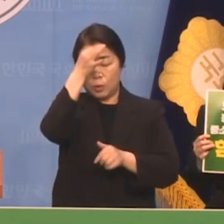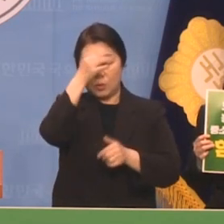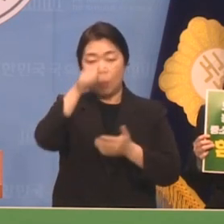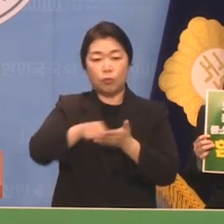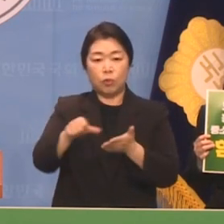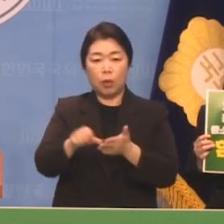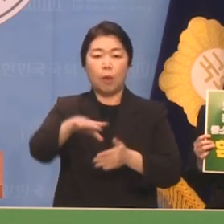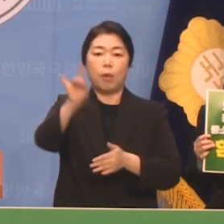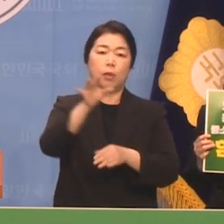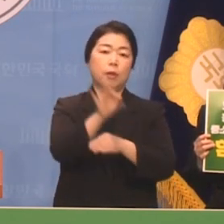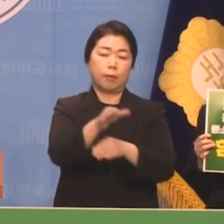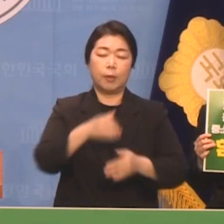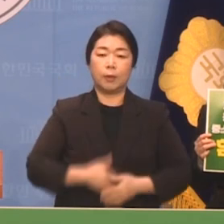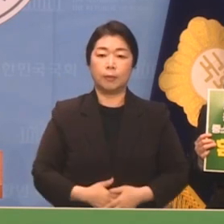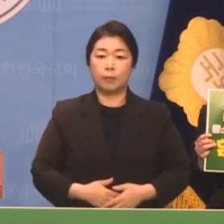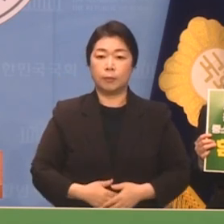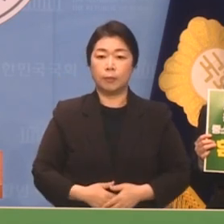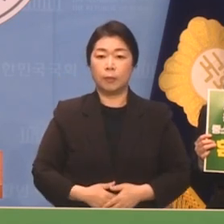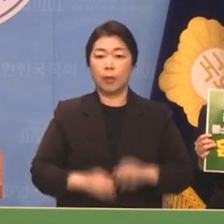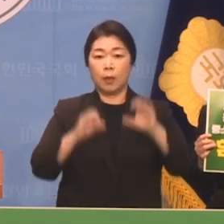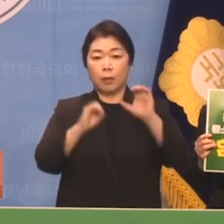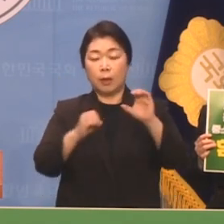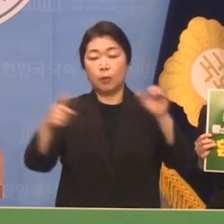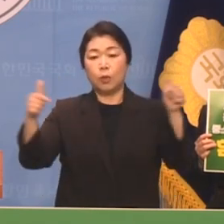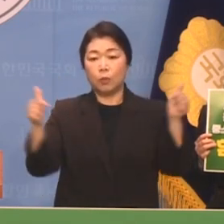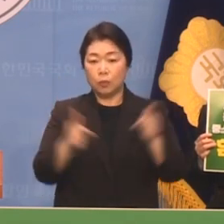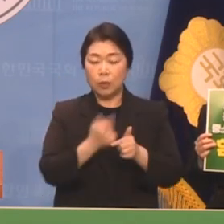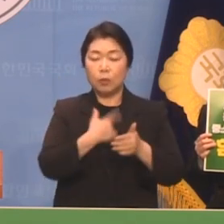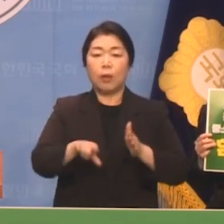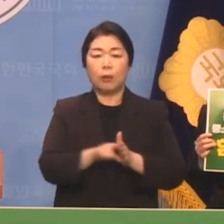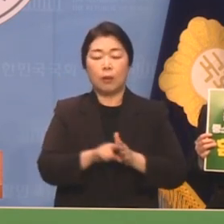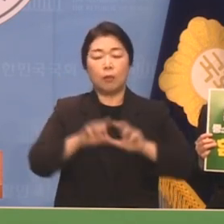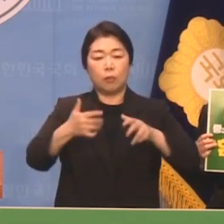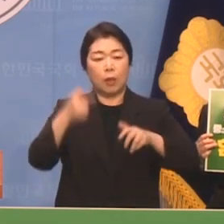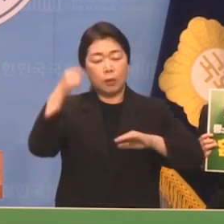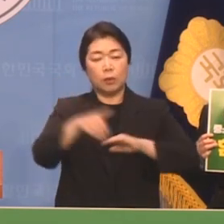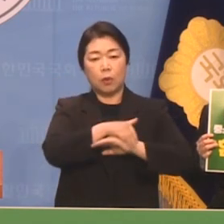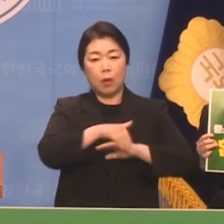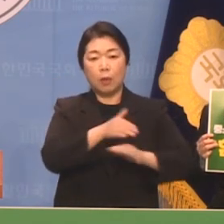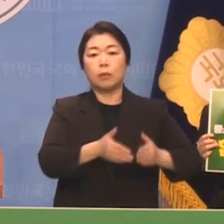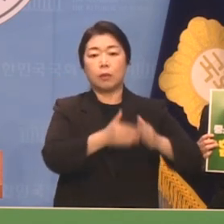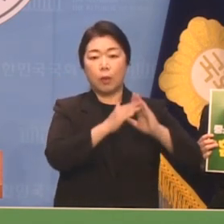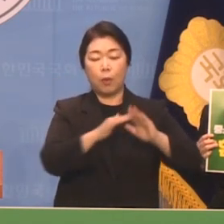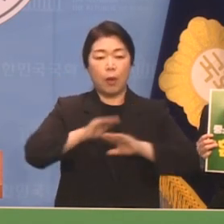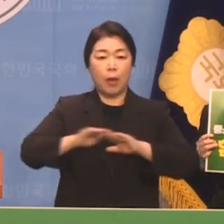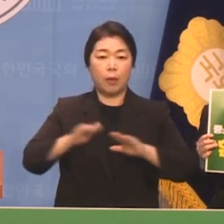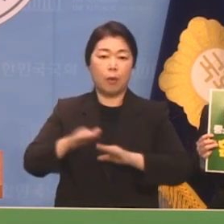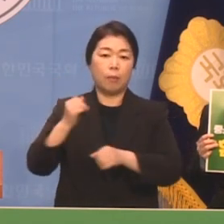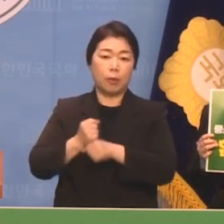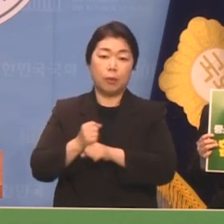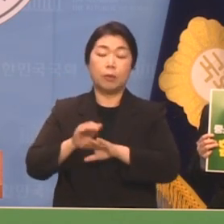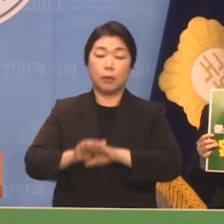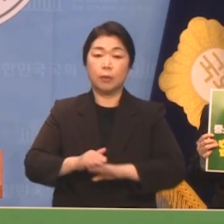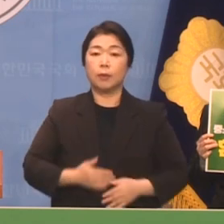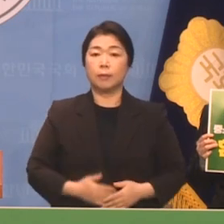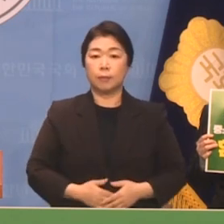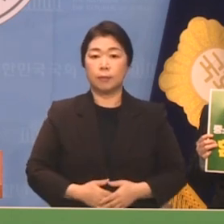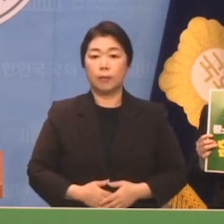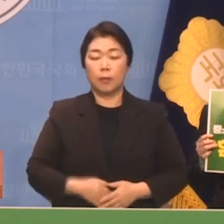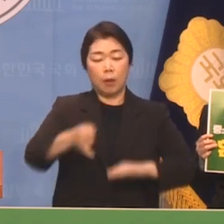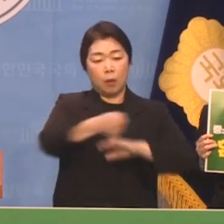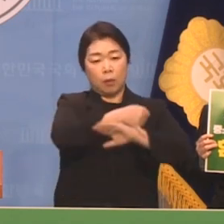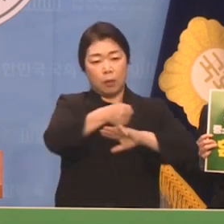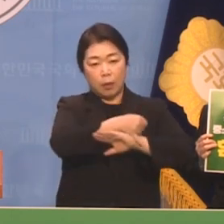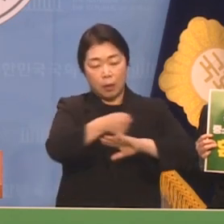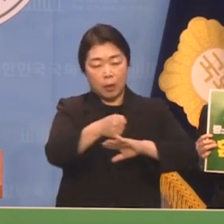하겠습니다. 탄소국경 조정 제도에 대비한 국가전략 수립과 대응 체계를 구축하겠습니다. 설계